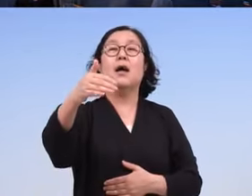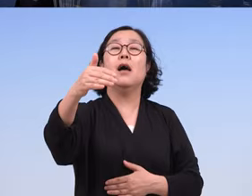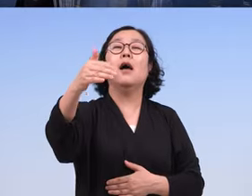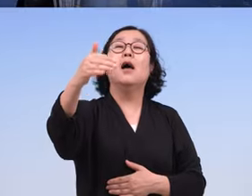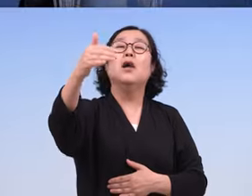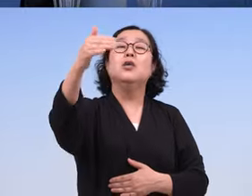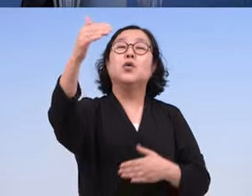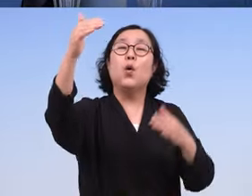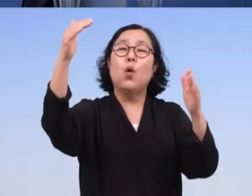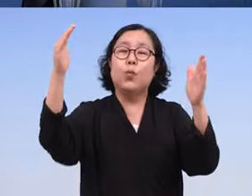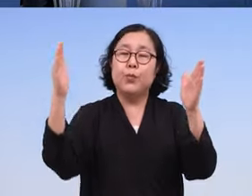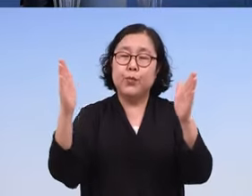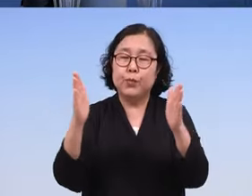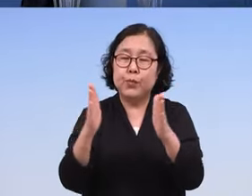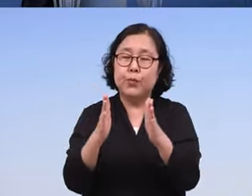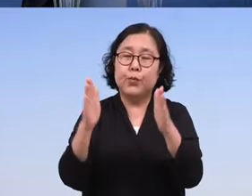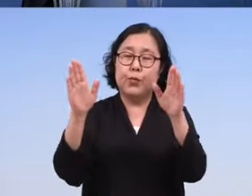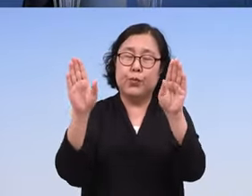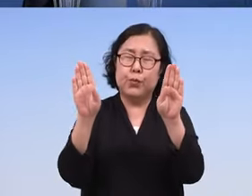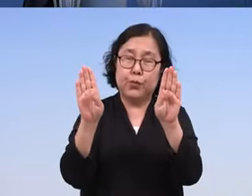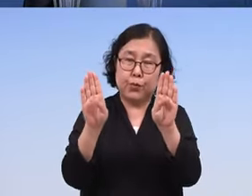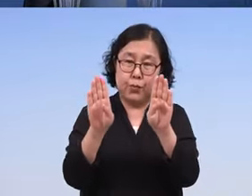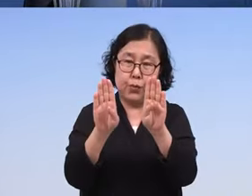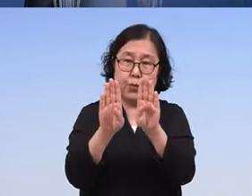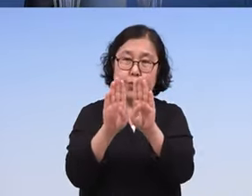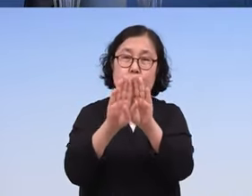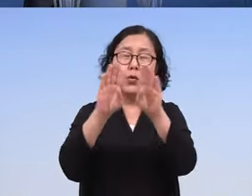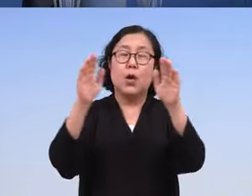꿈 넘어 꿈을 가지고 좁은 문,